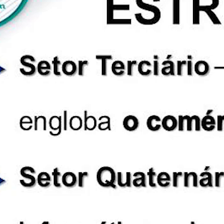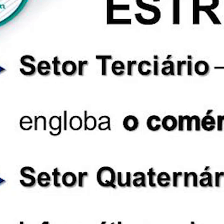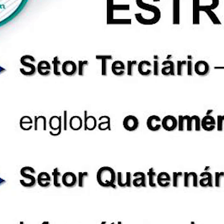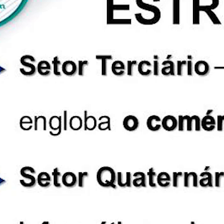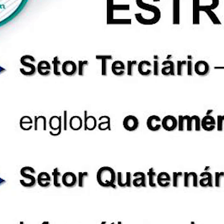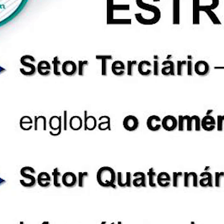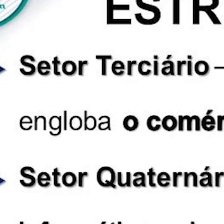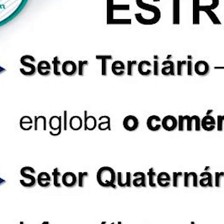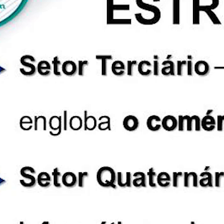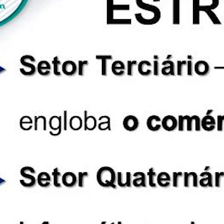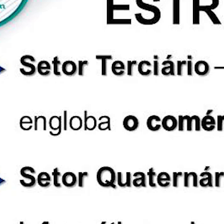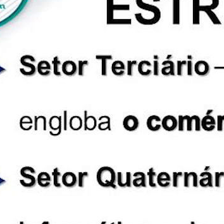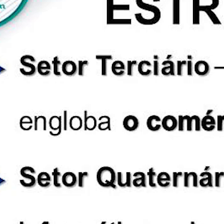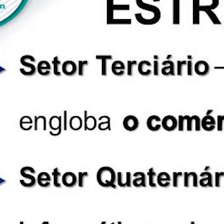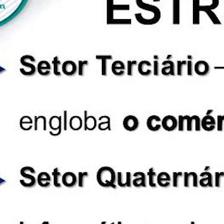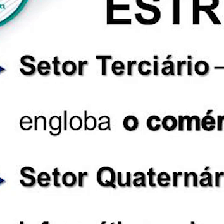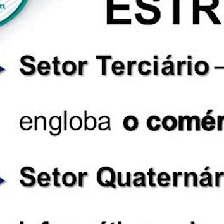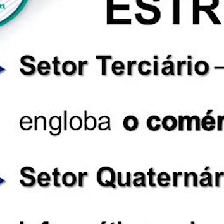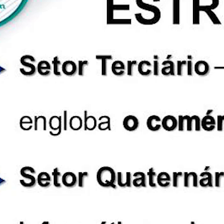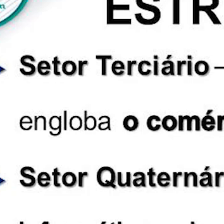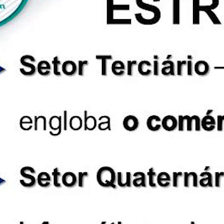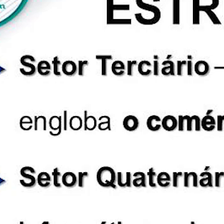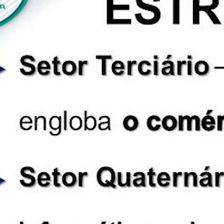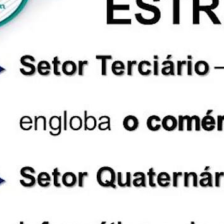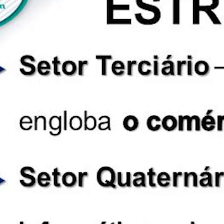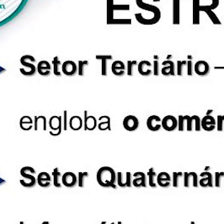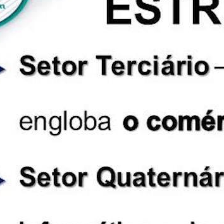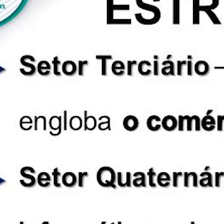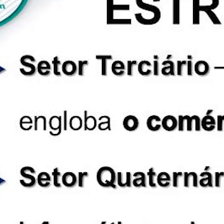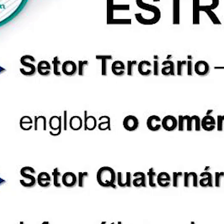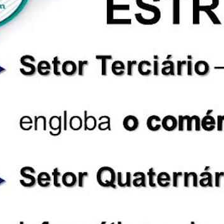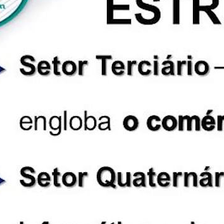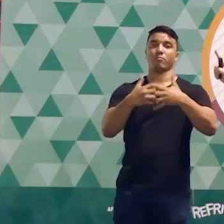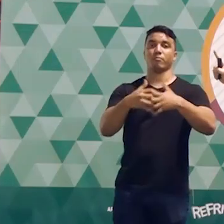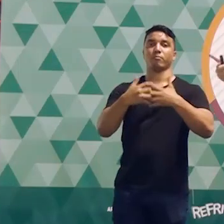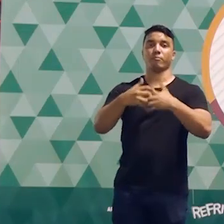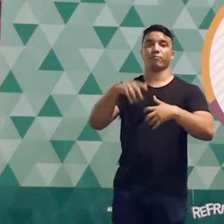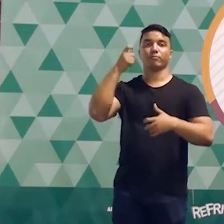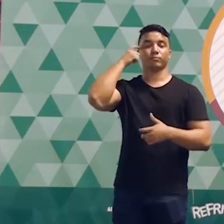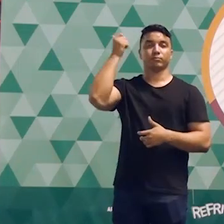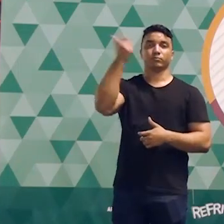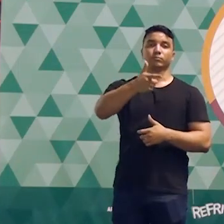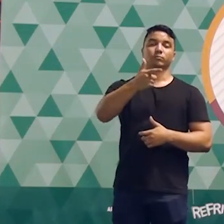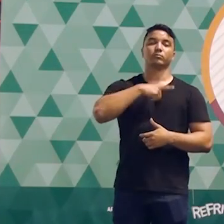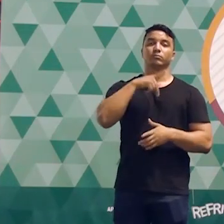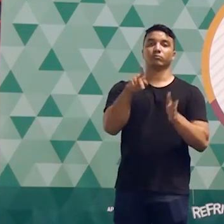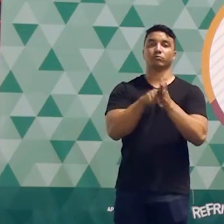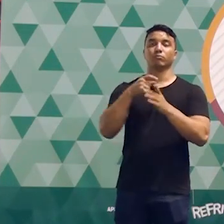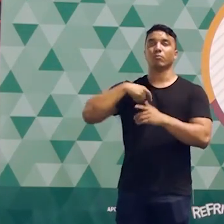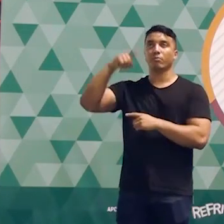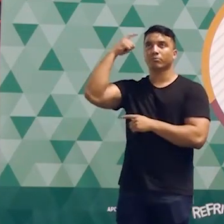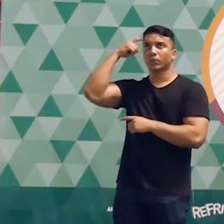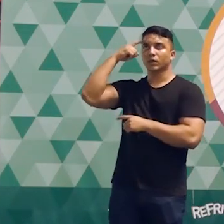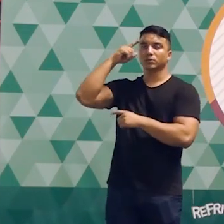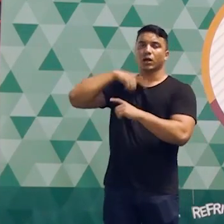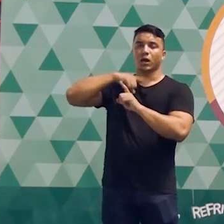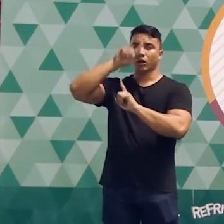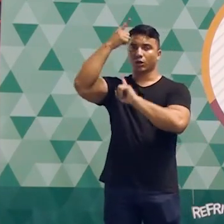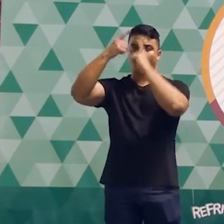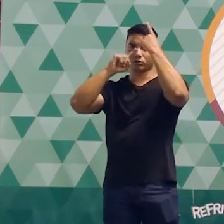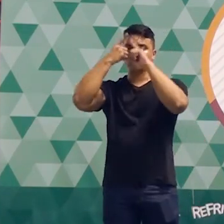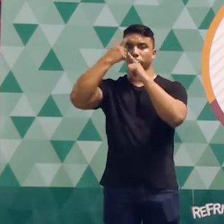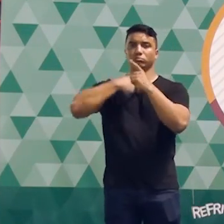serviços. É onde, isso aqui vale mais do que qualquer máquina. A nossa capacidade de pensar,